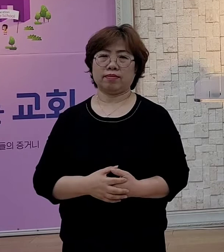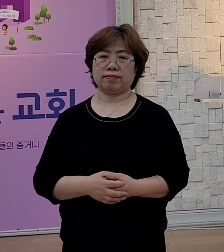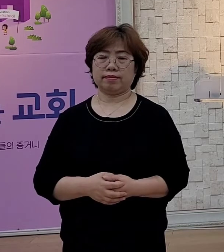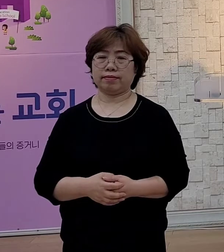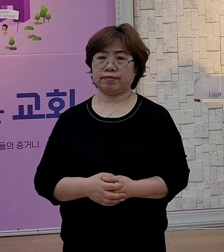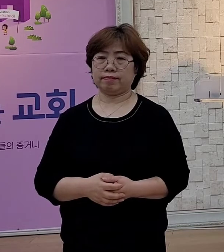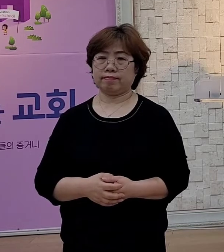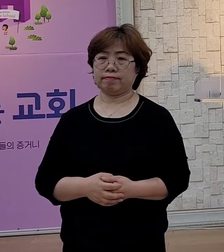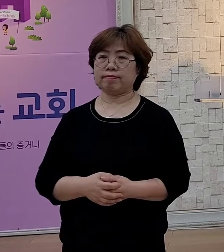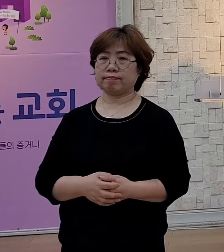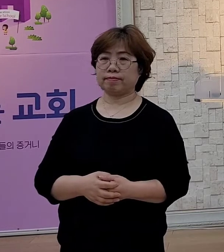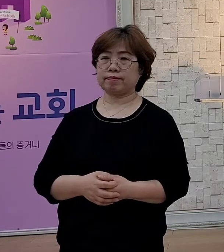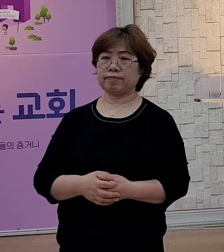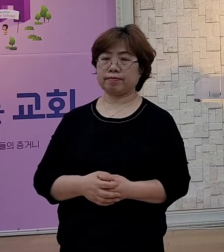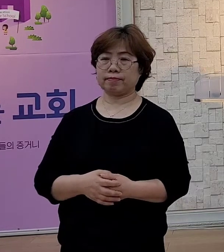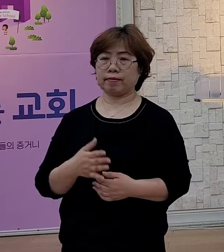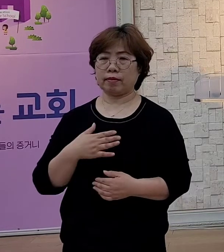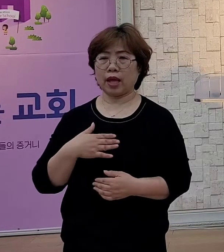이게 차별이죠.